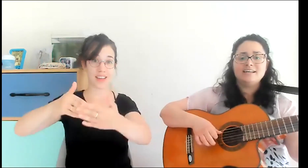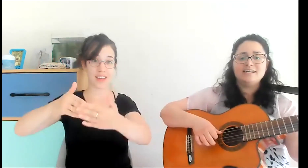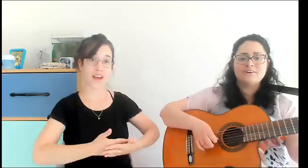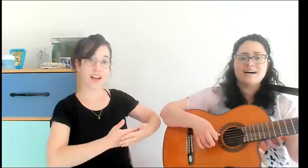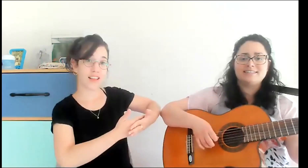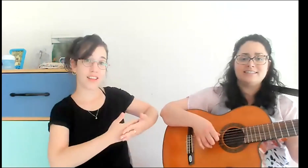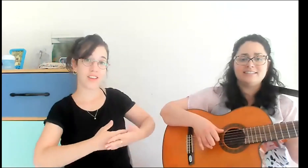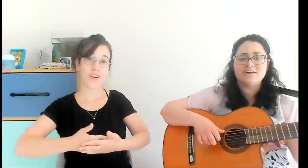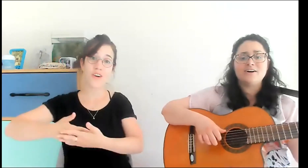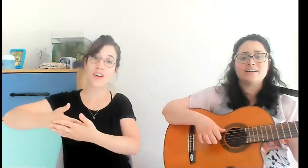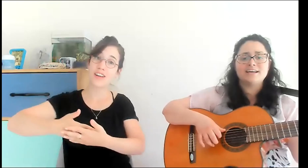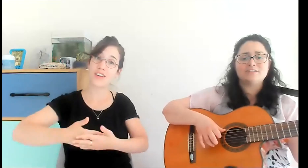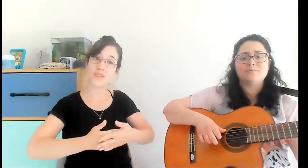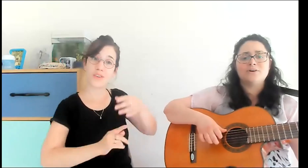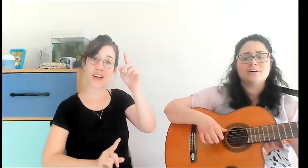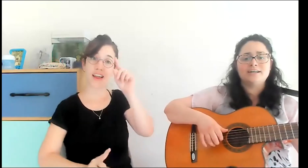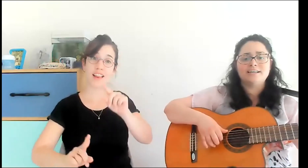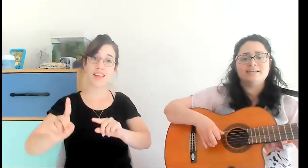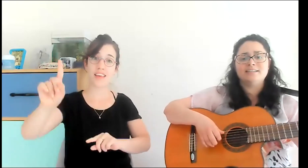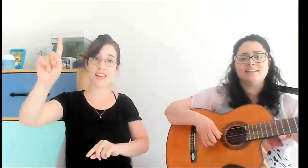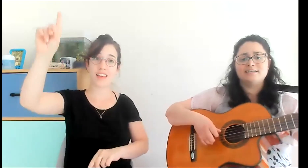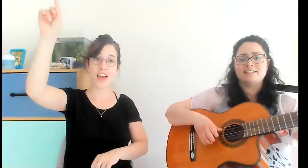ביתנו התינוקת, שמור אלי.